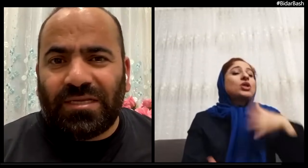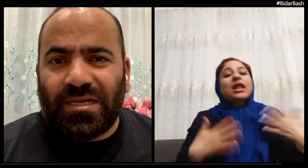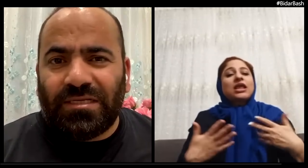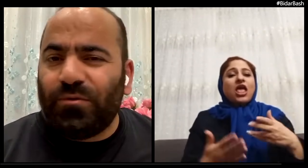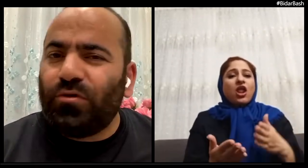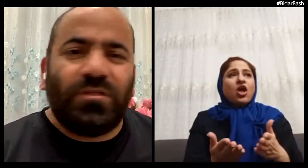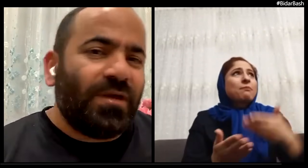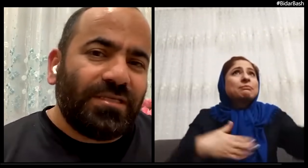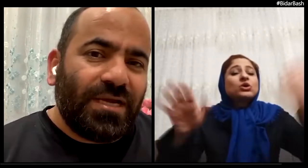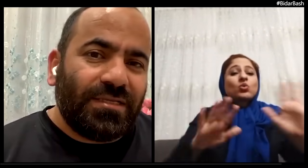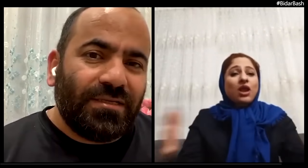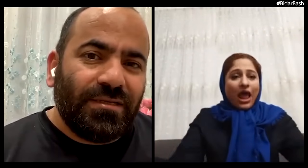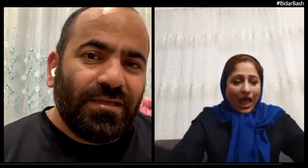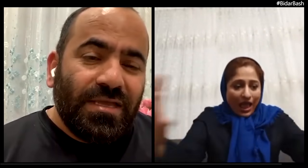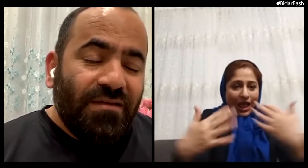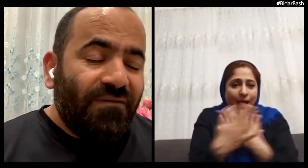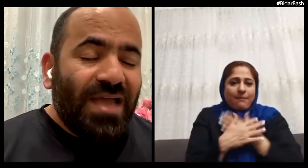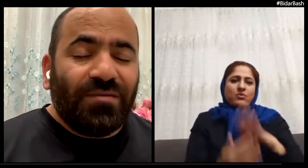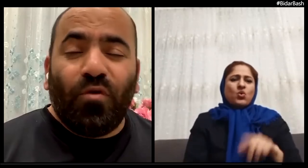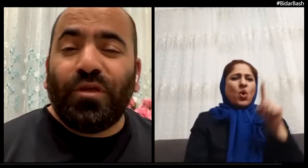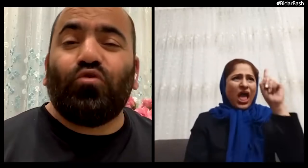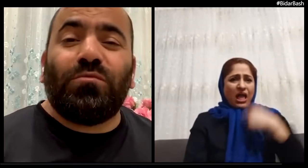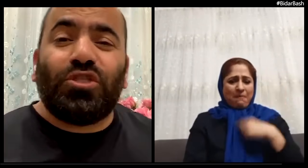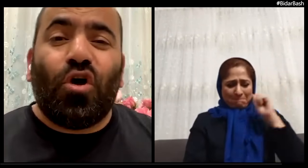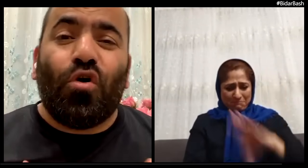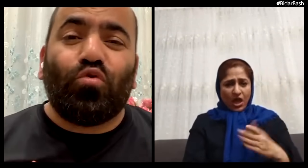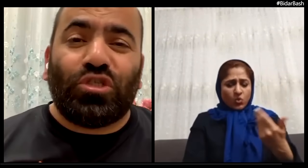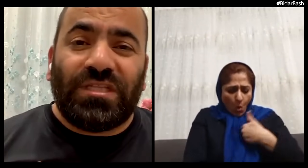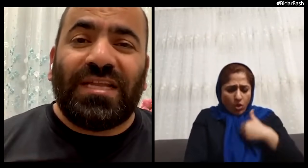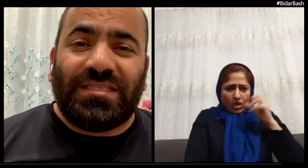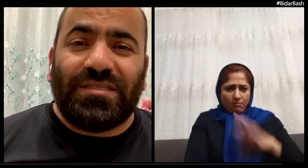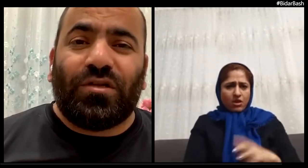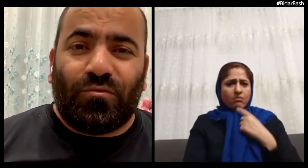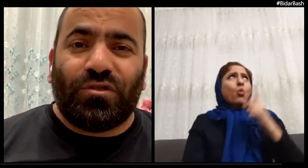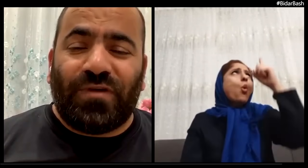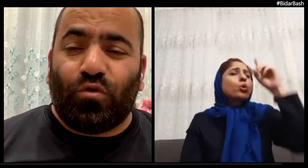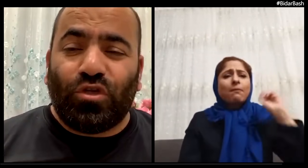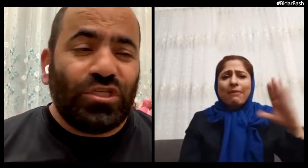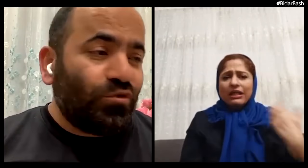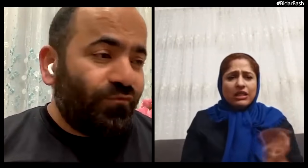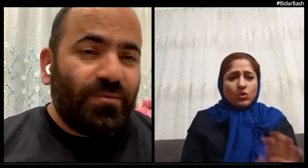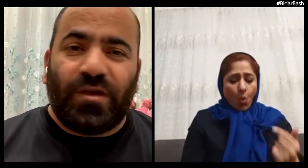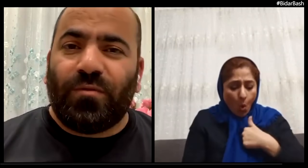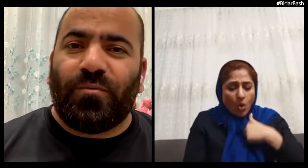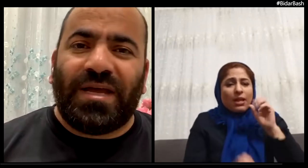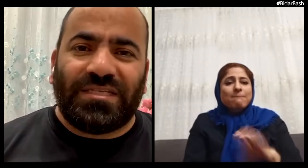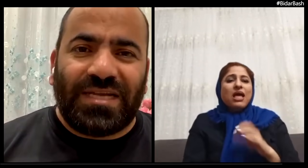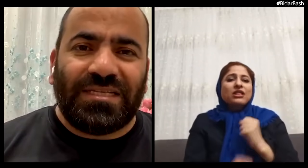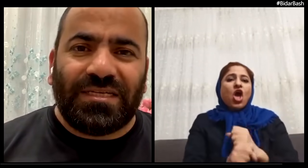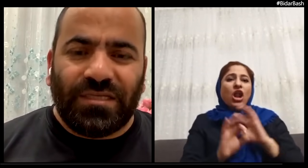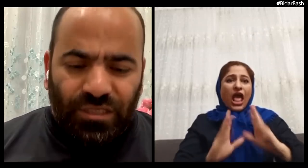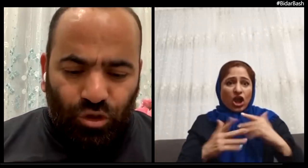بدی نکردی که به خودت بدی کردی. و اگه ما بدونیم چه آغوشی در انتظار ماست و خدا چه سفری برای ما